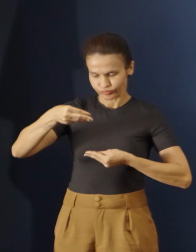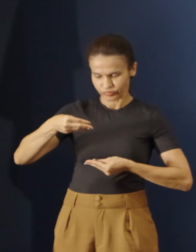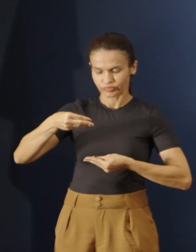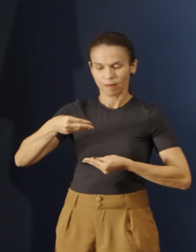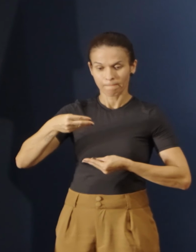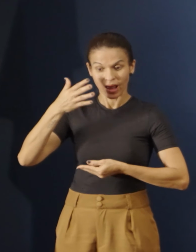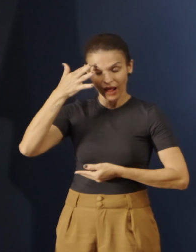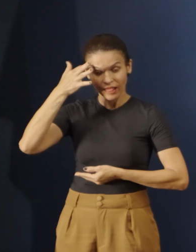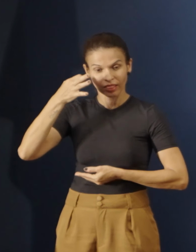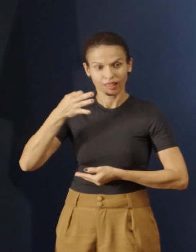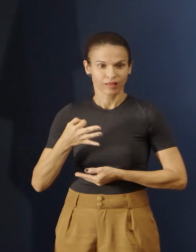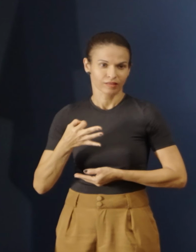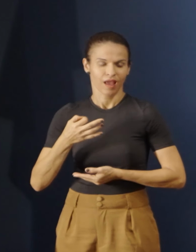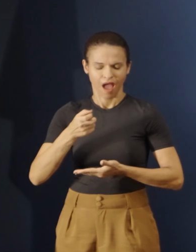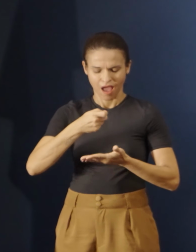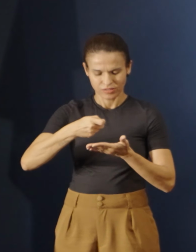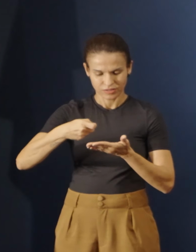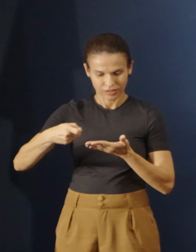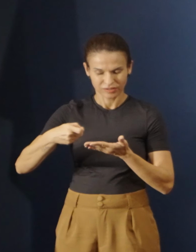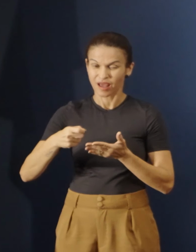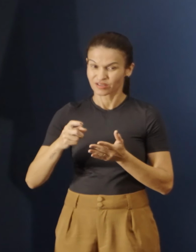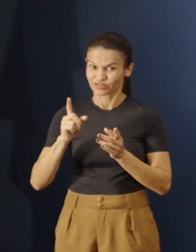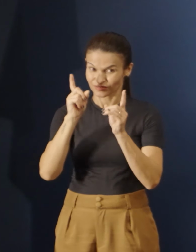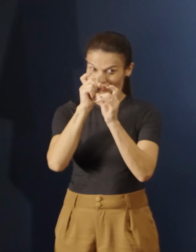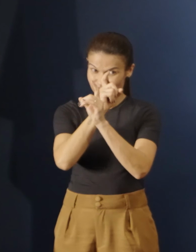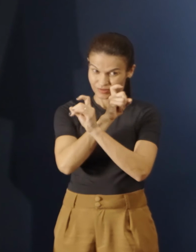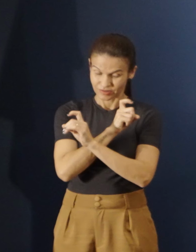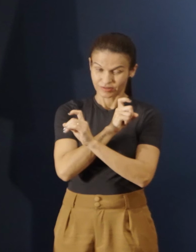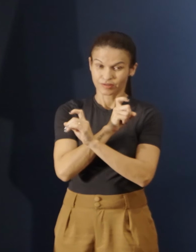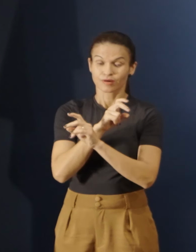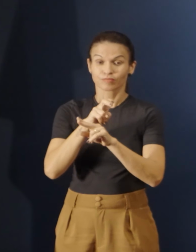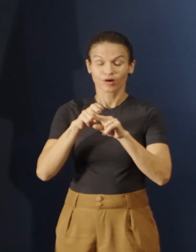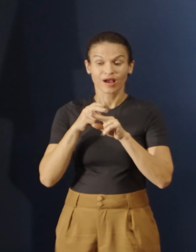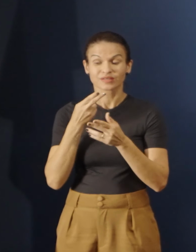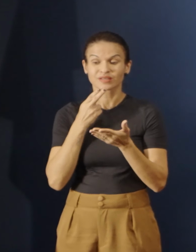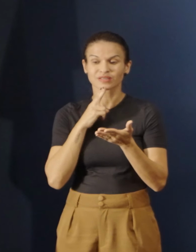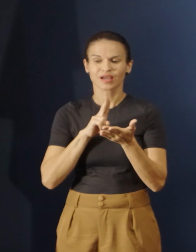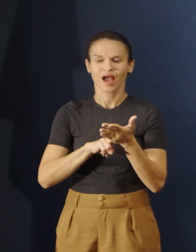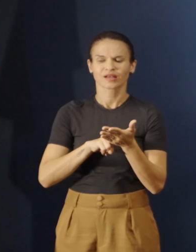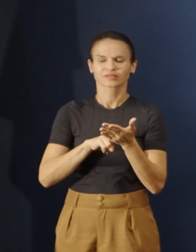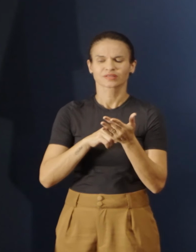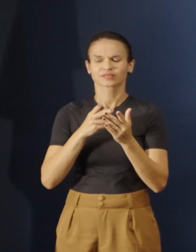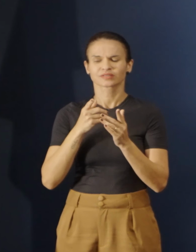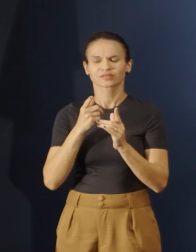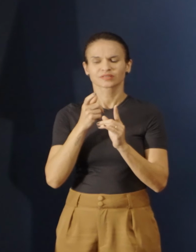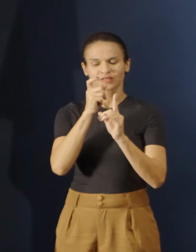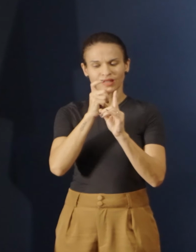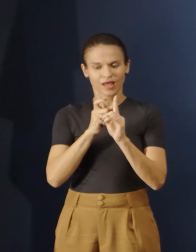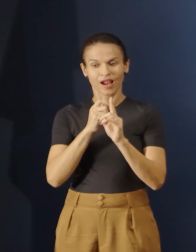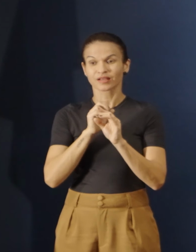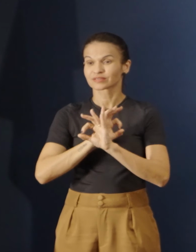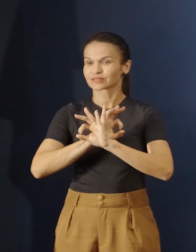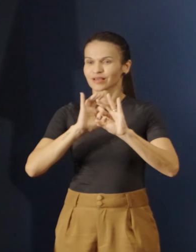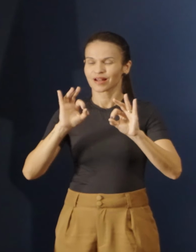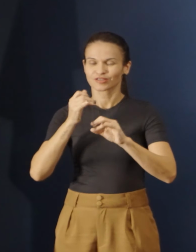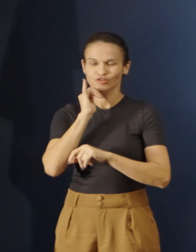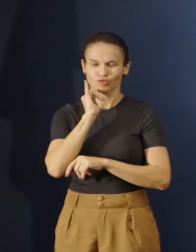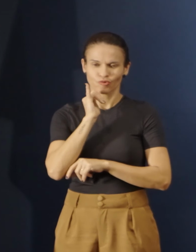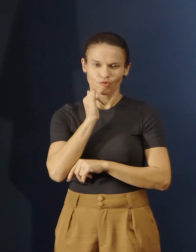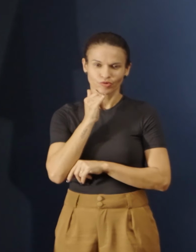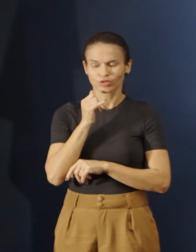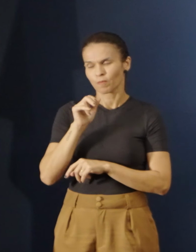Clarice para entender a obra da Clarice, é meio complicado. Porque as cartas da Clarice são excelentes contos, na minha opinião. Uma ou outra